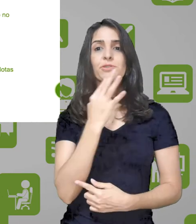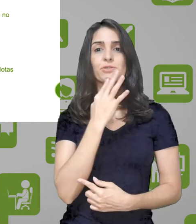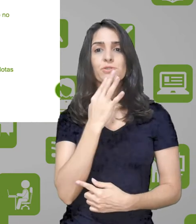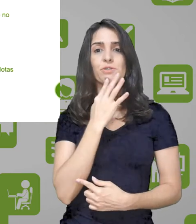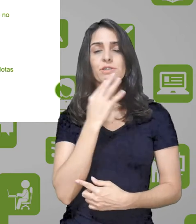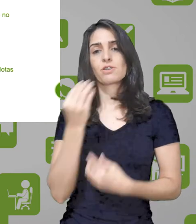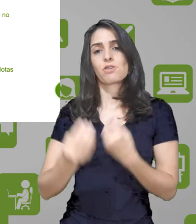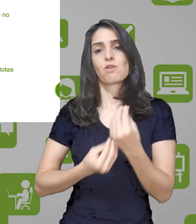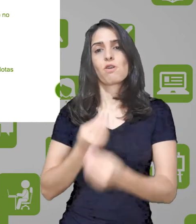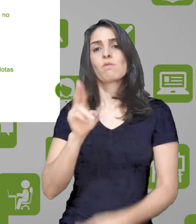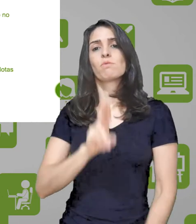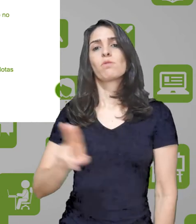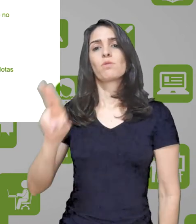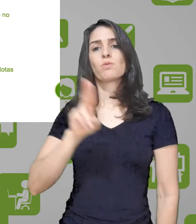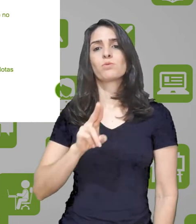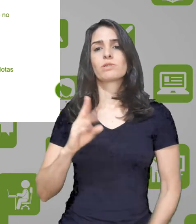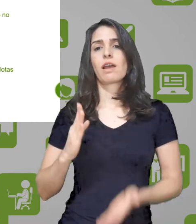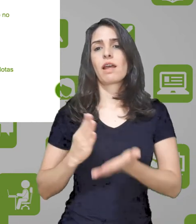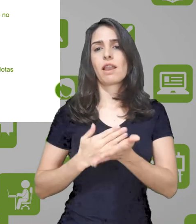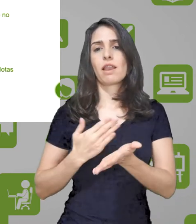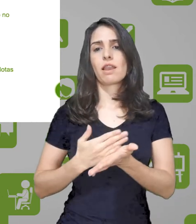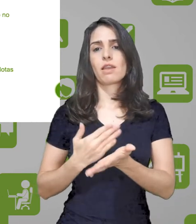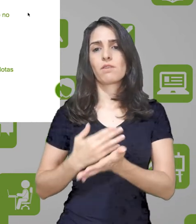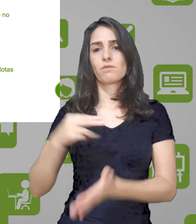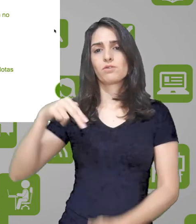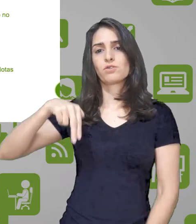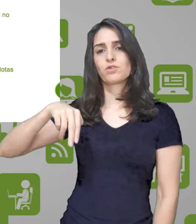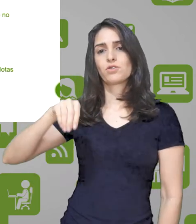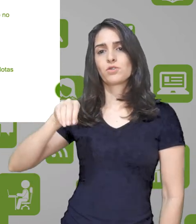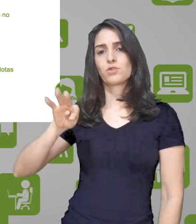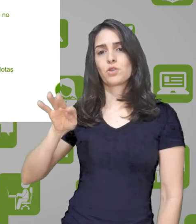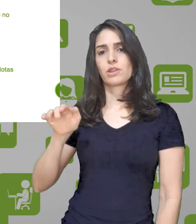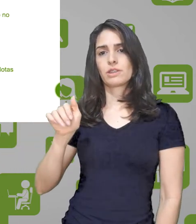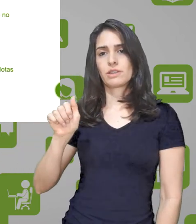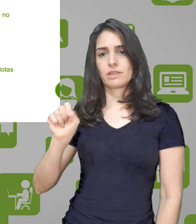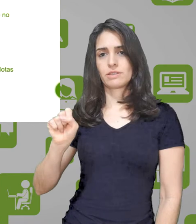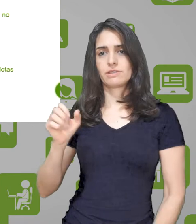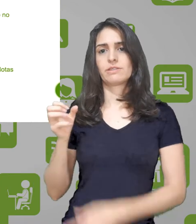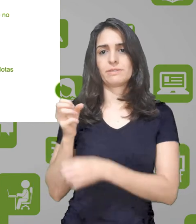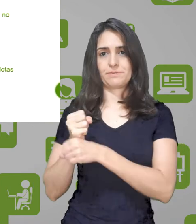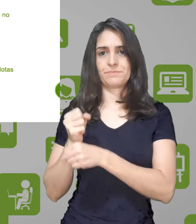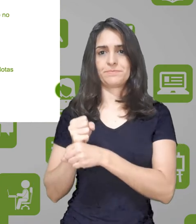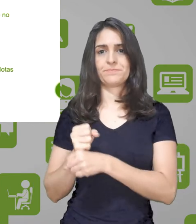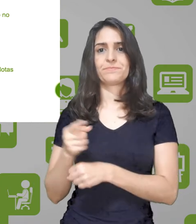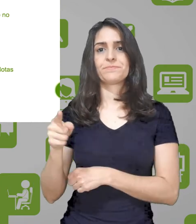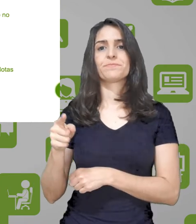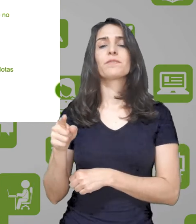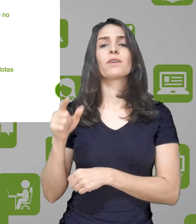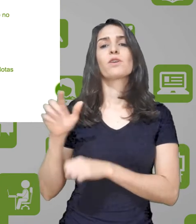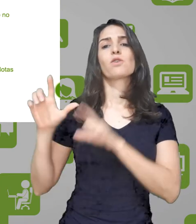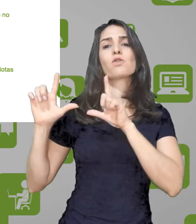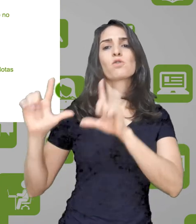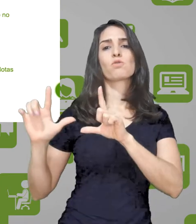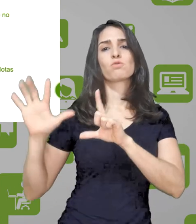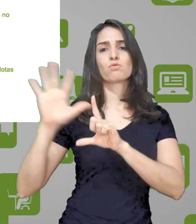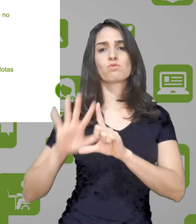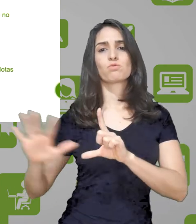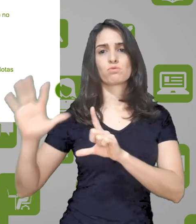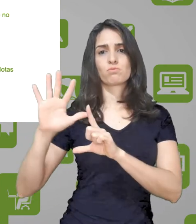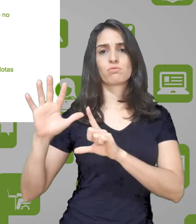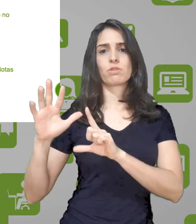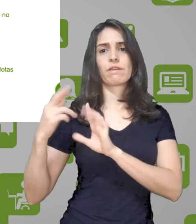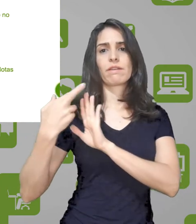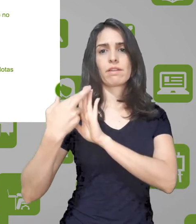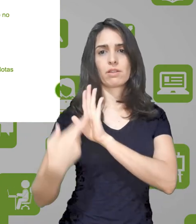é importante conhecer as funcionalidades do livro de notas então em relação à administração do curso no bloco